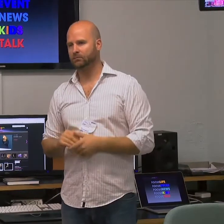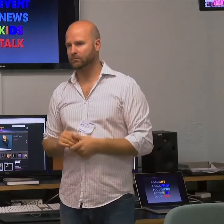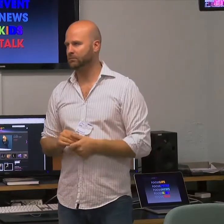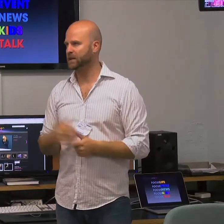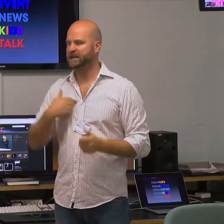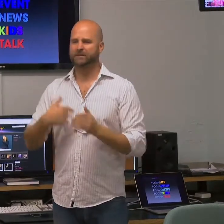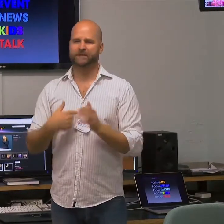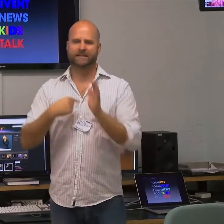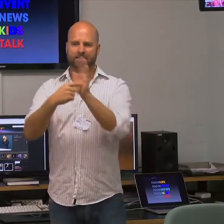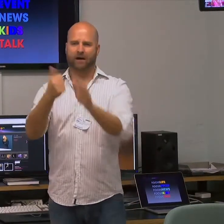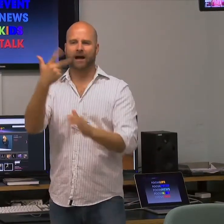drei